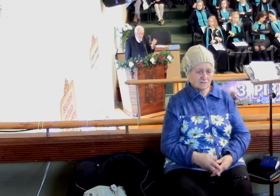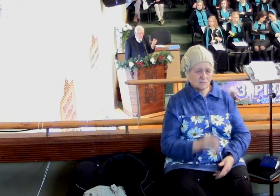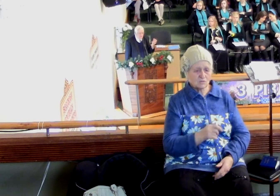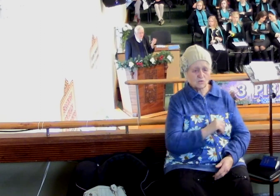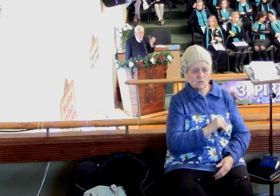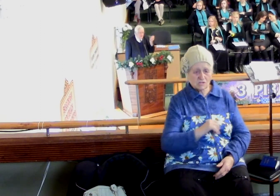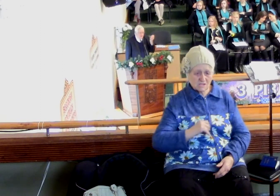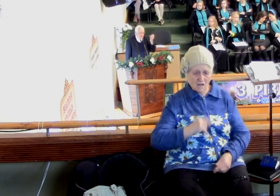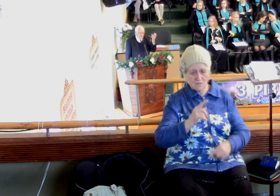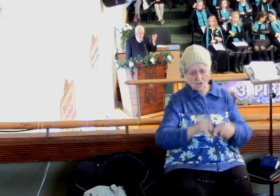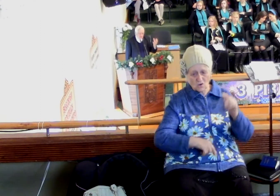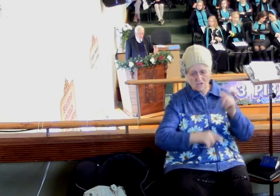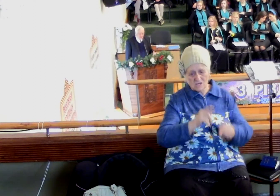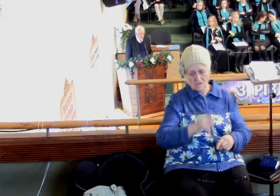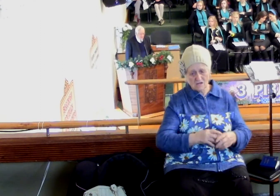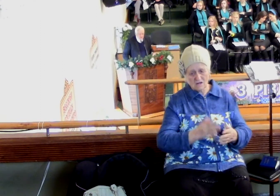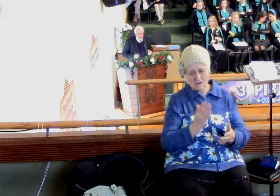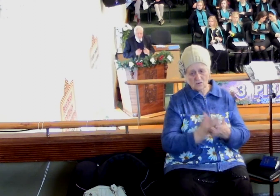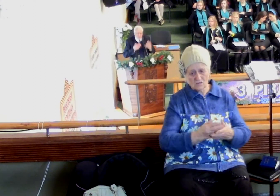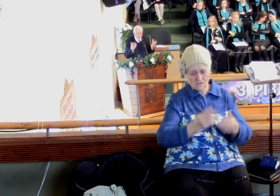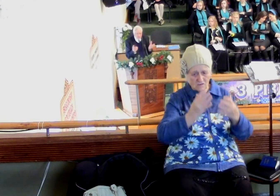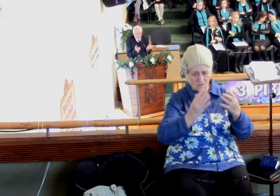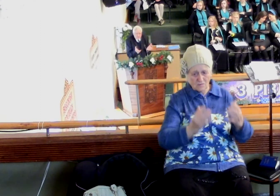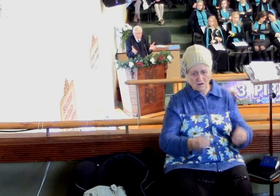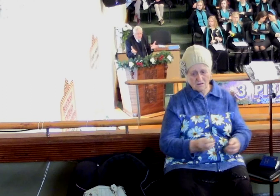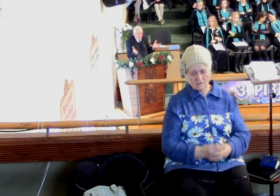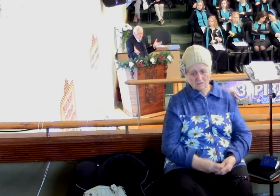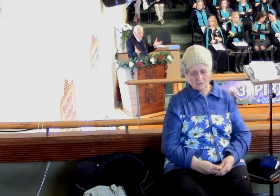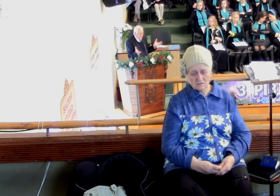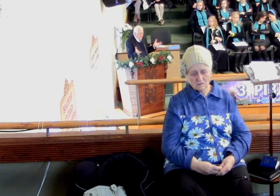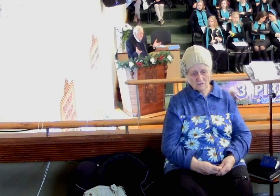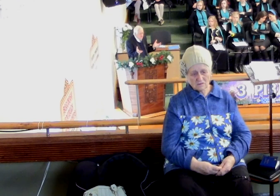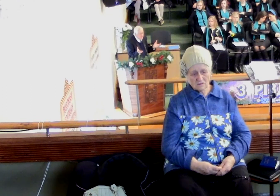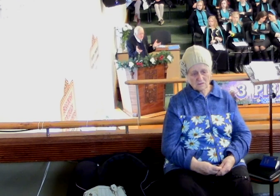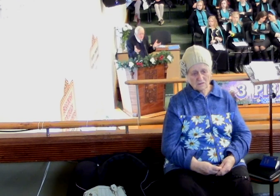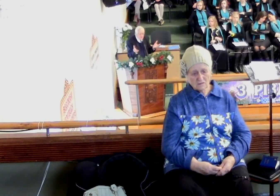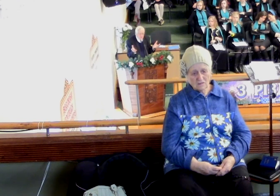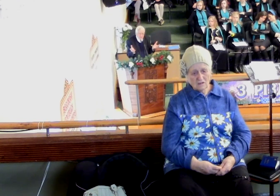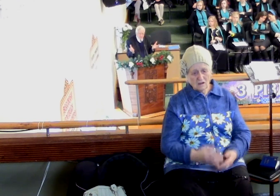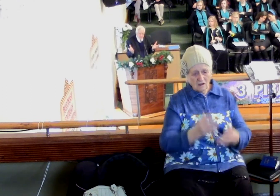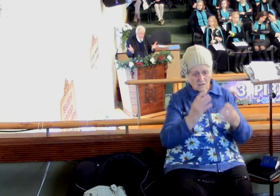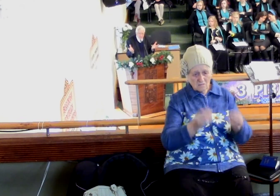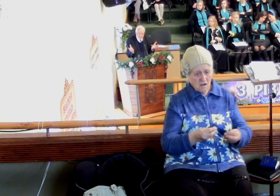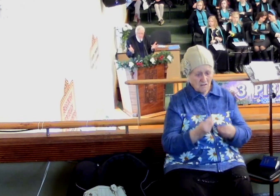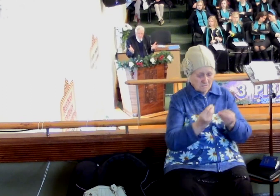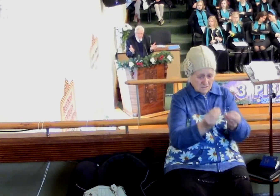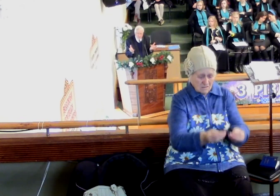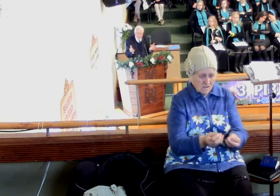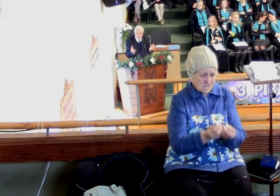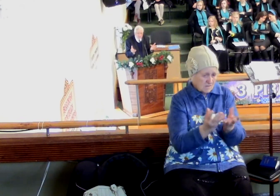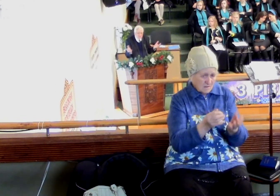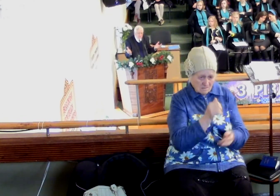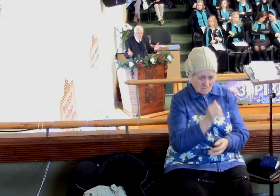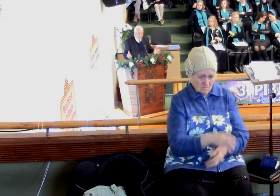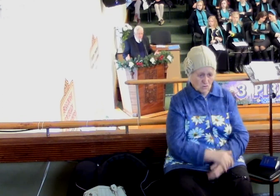сами родители во мраке. Как они могут из тьмы дать свет? Тьма не дает света, тьма